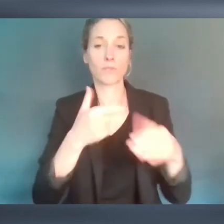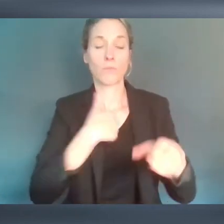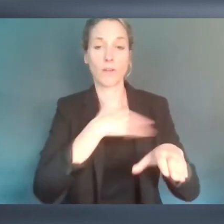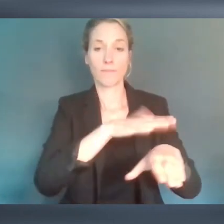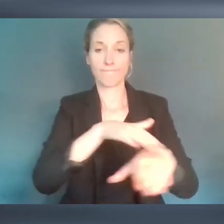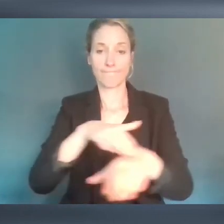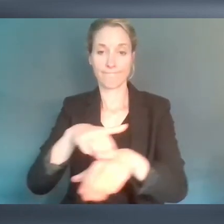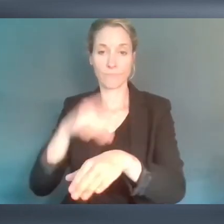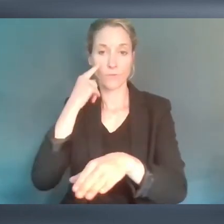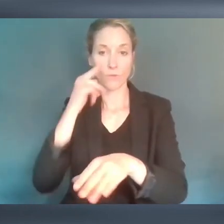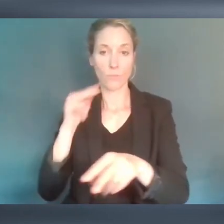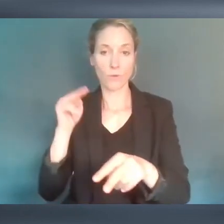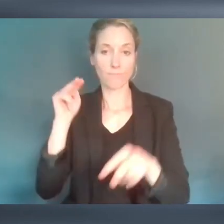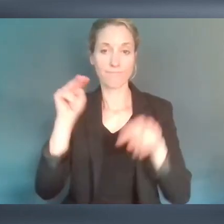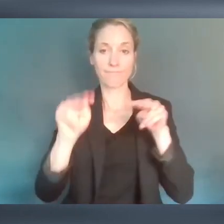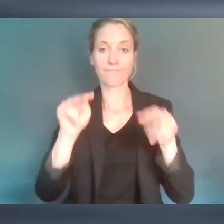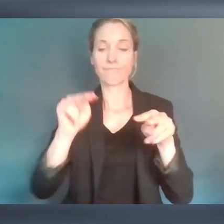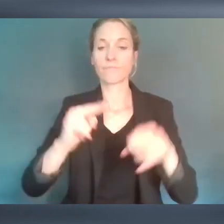projet